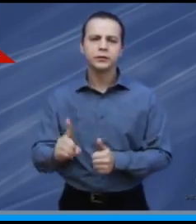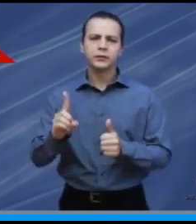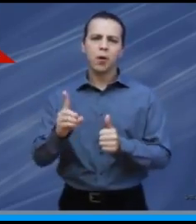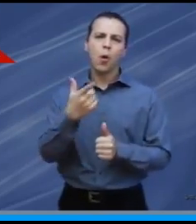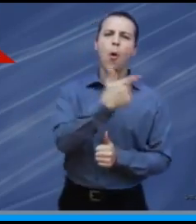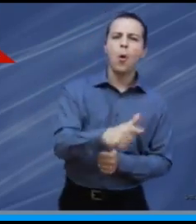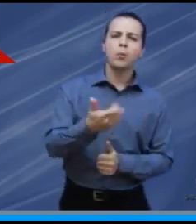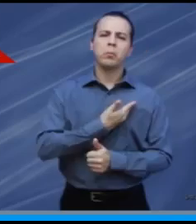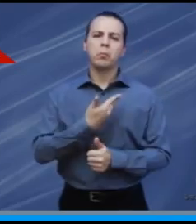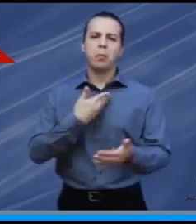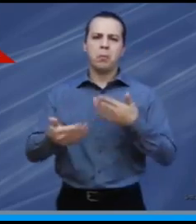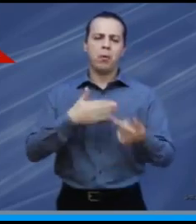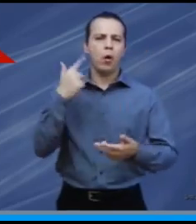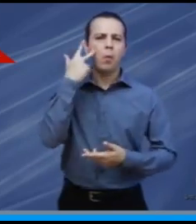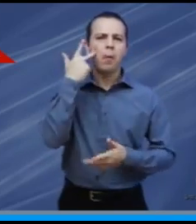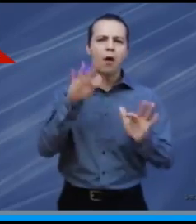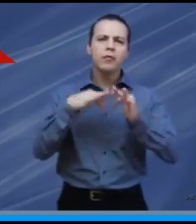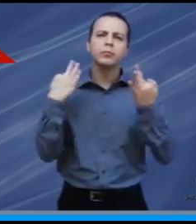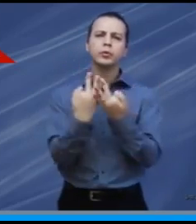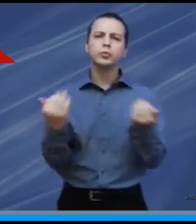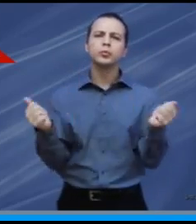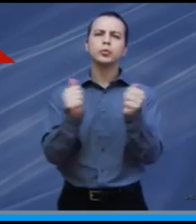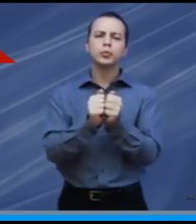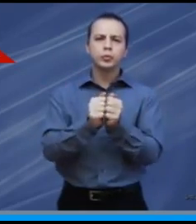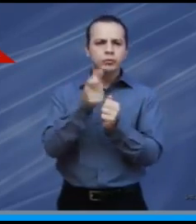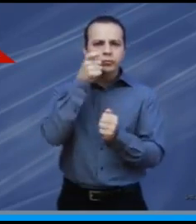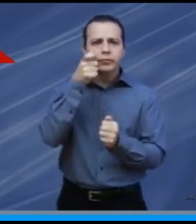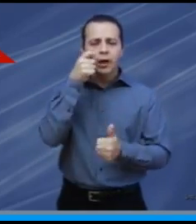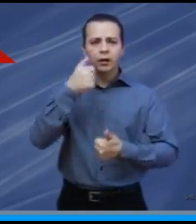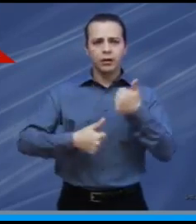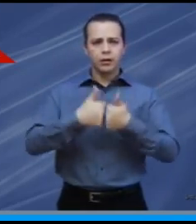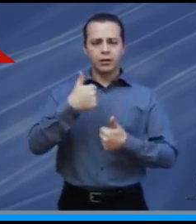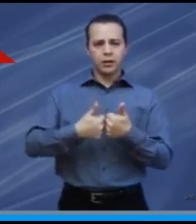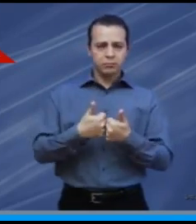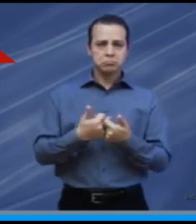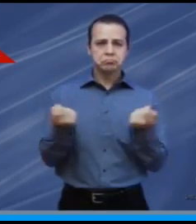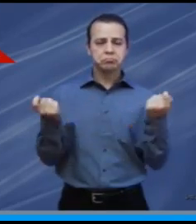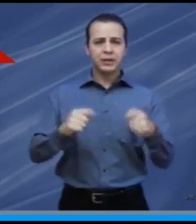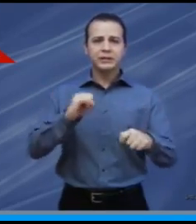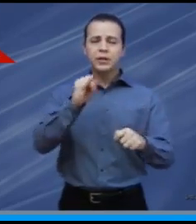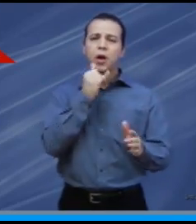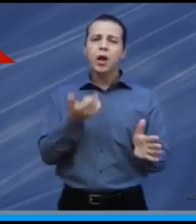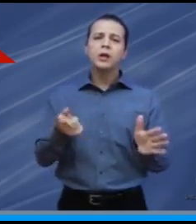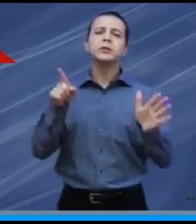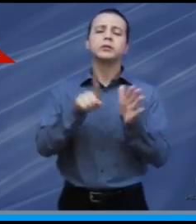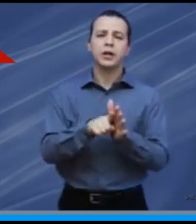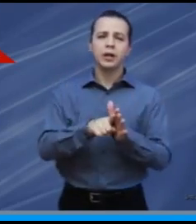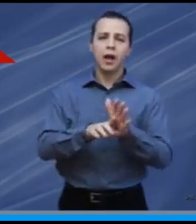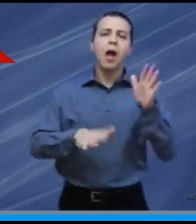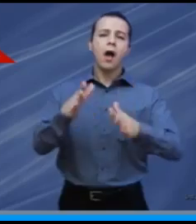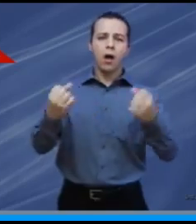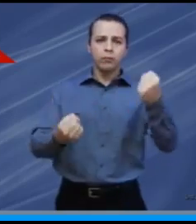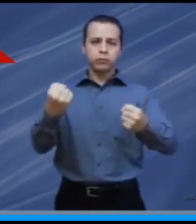de repente você pode ir com a sua família inteira assistir o jogo. Se você chega relativamente cedo, você tem local para estacionar